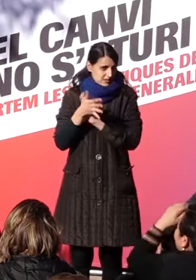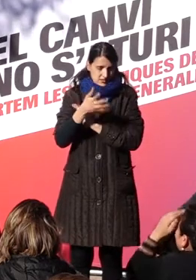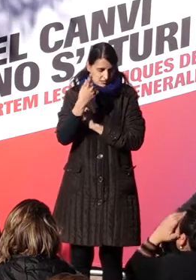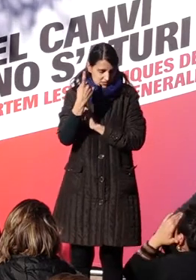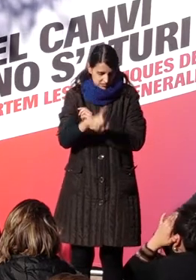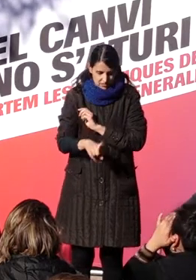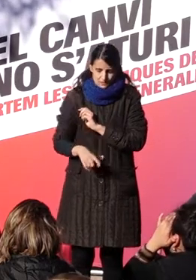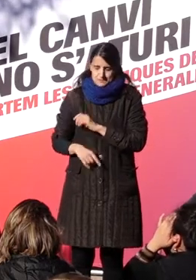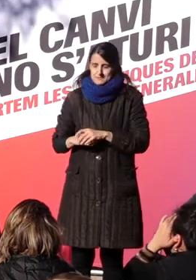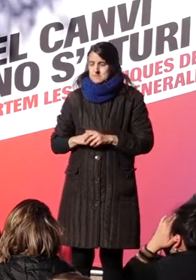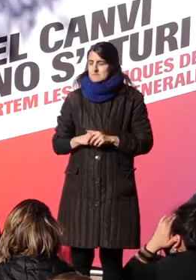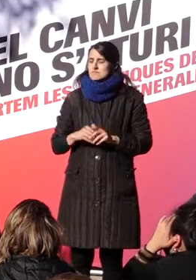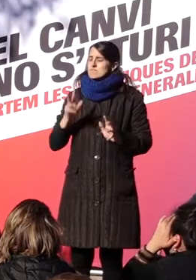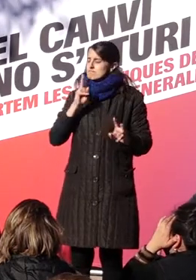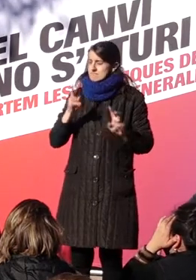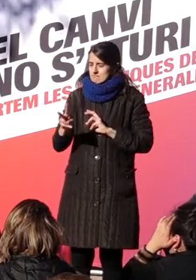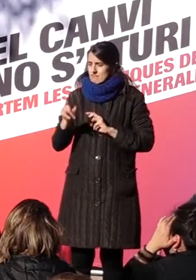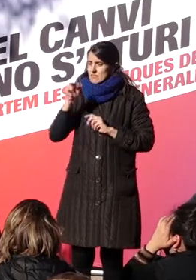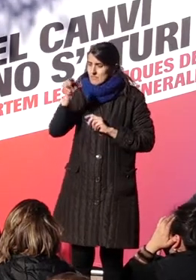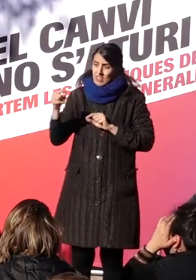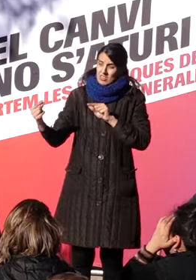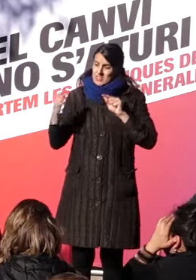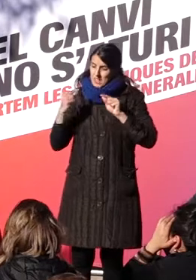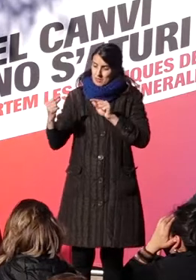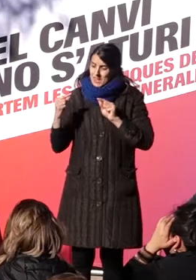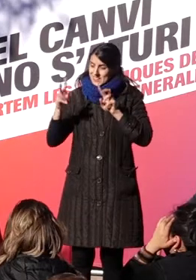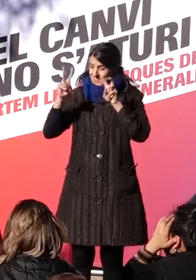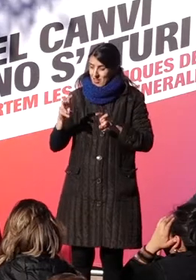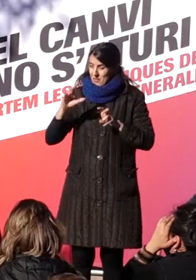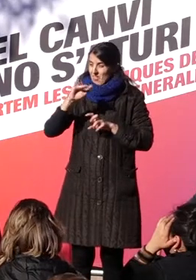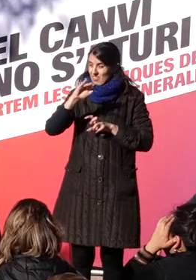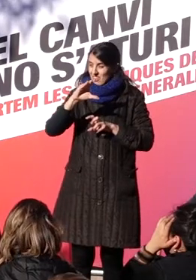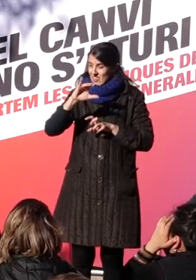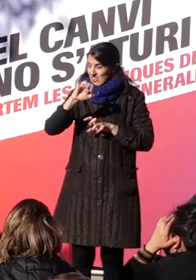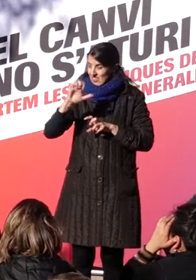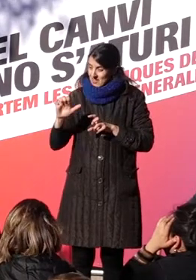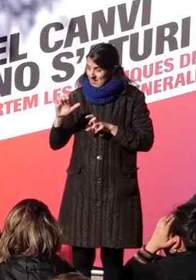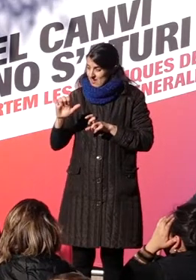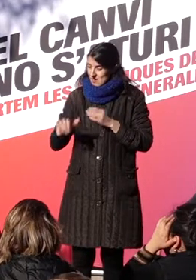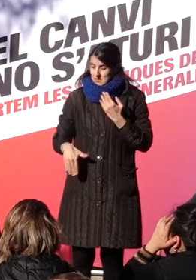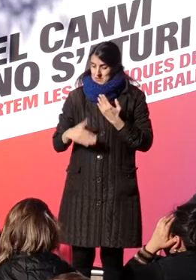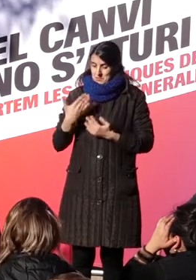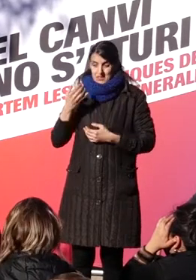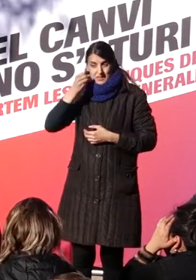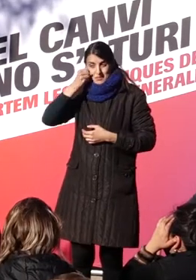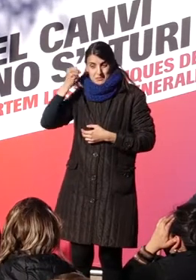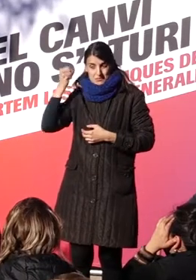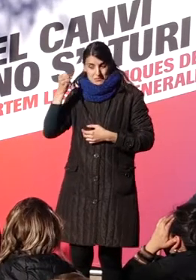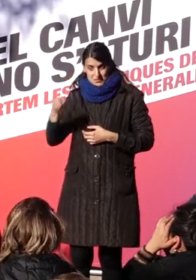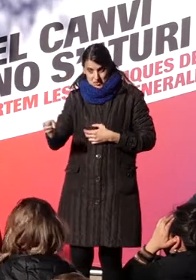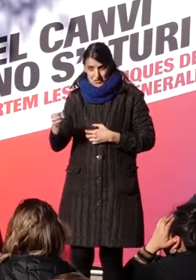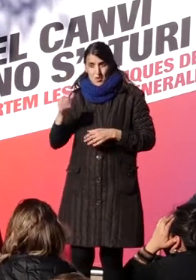me dijo a ver tú tienes que tener en cuenta que cualquier debate que tengamos sobre esos temas tiene que partir de la base de que el partido socialista no